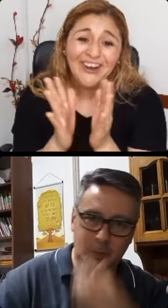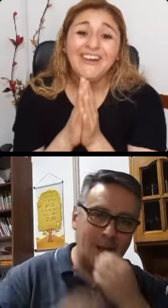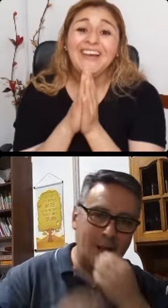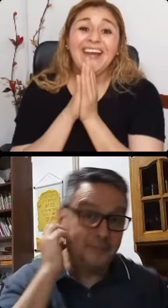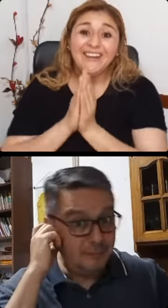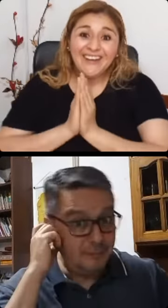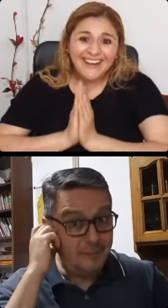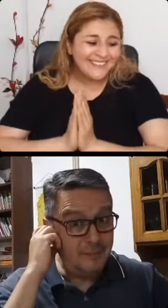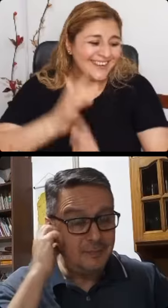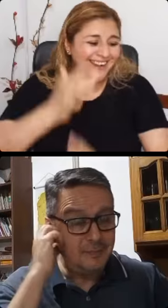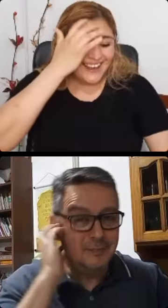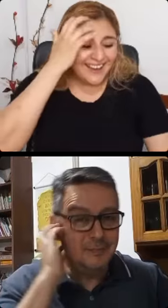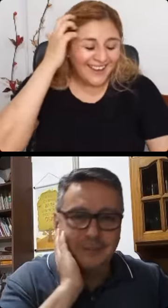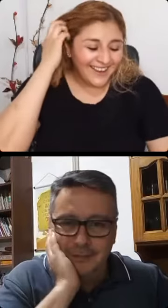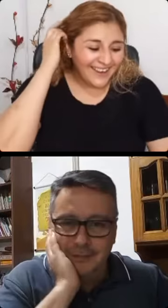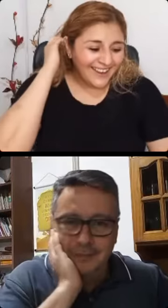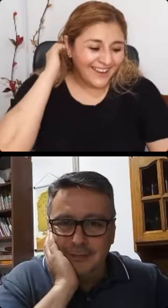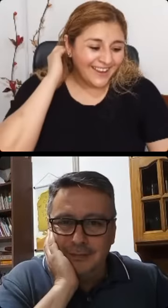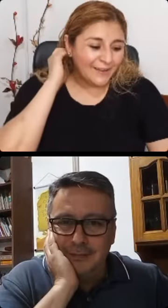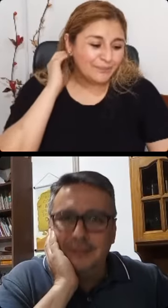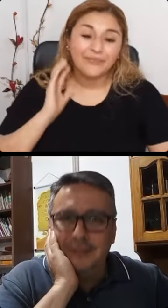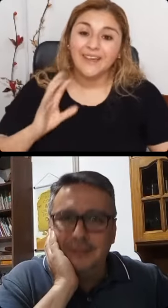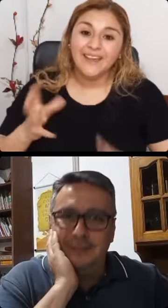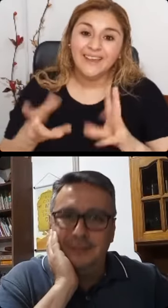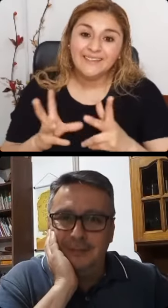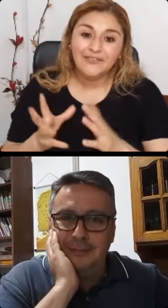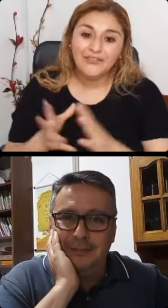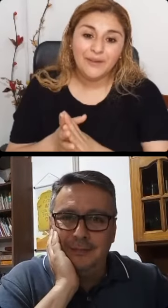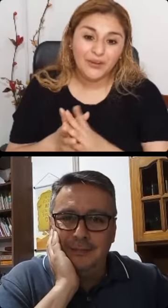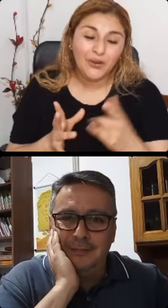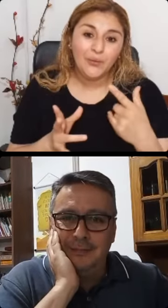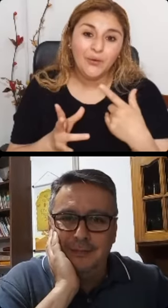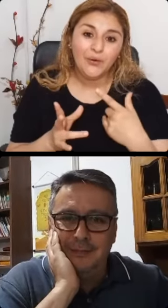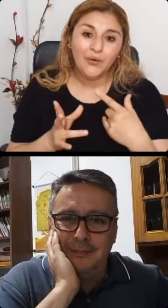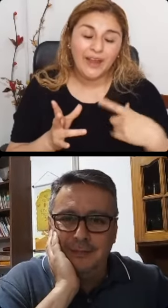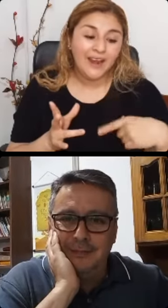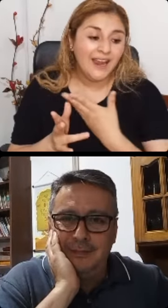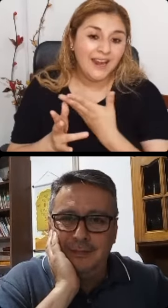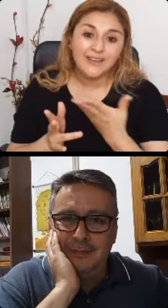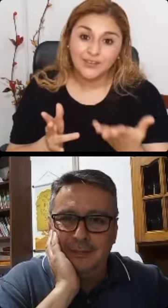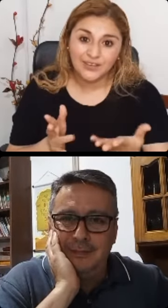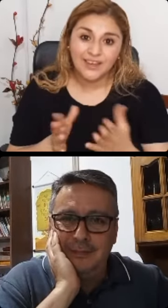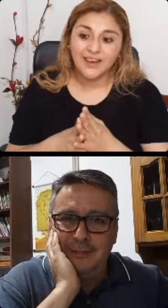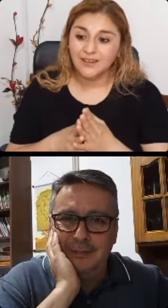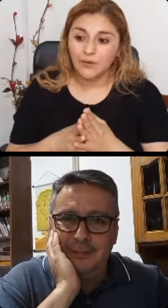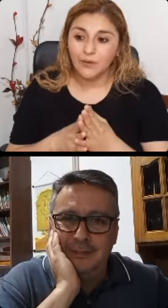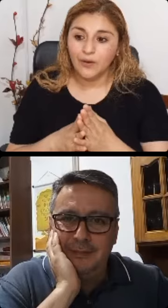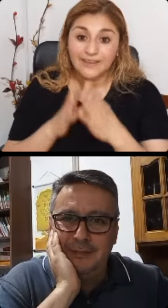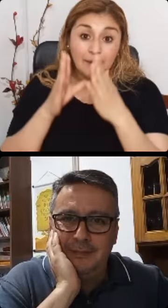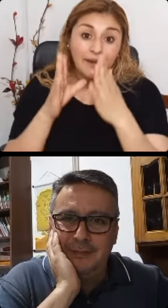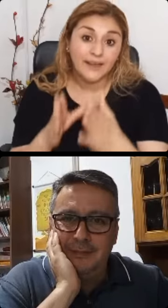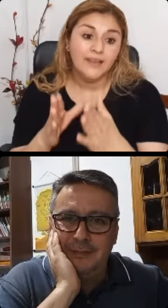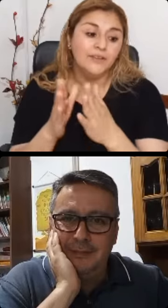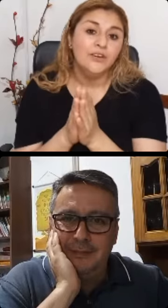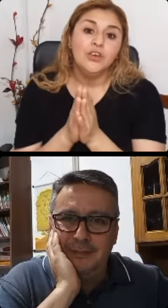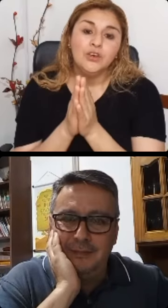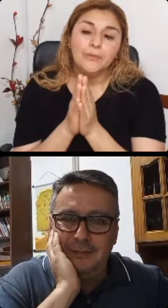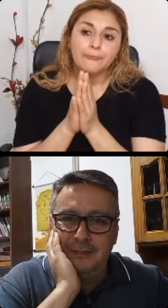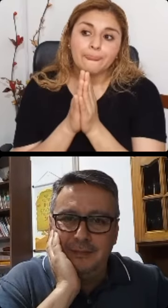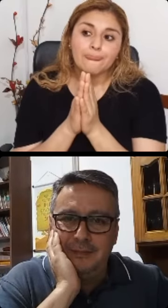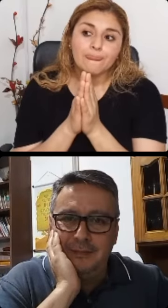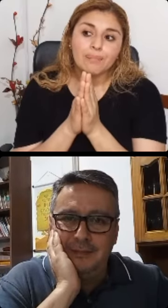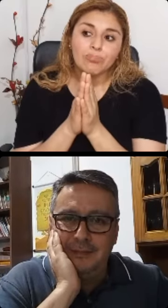astuto no descansa y esa forma ¿no? como en la sociedad como está marcado